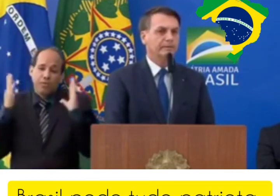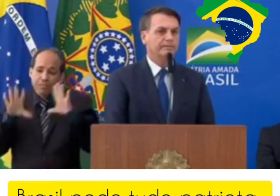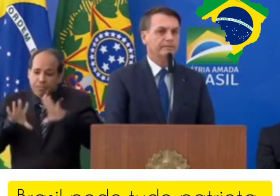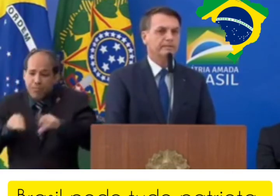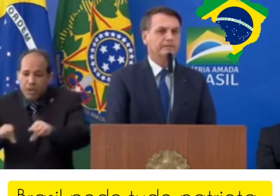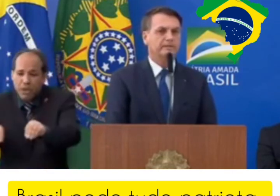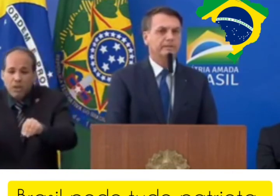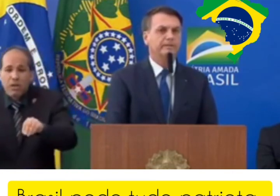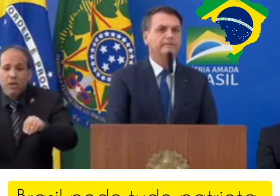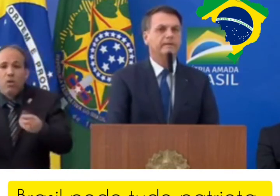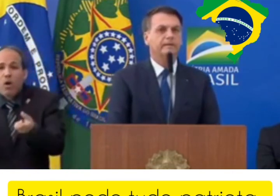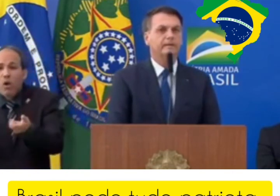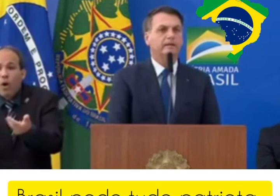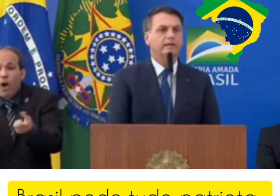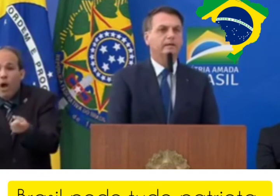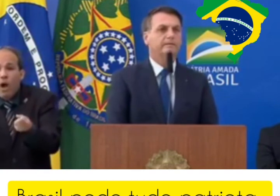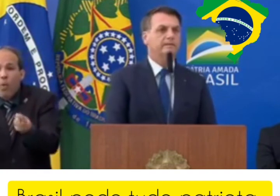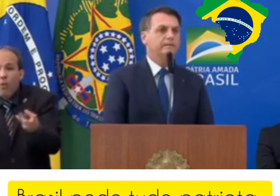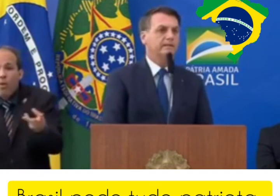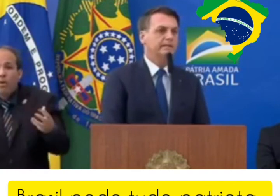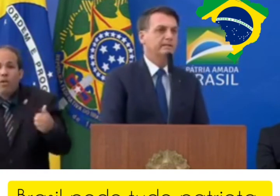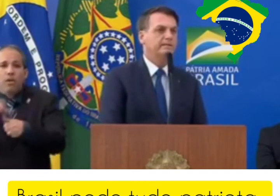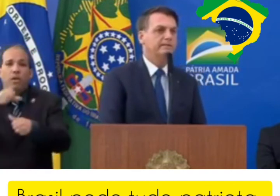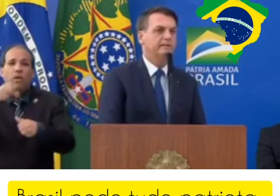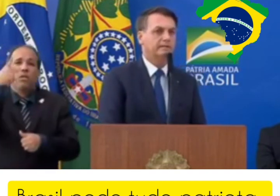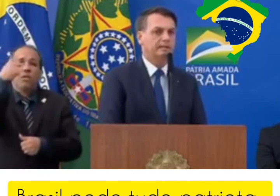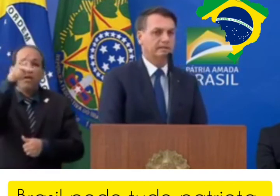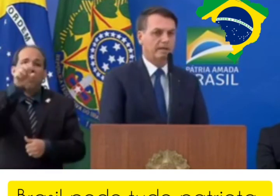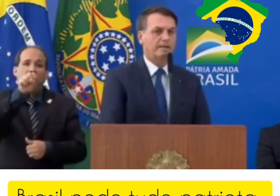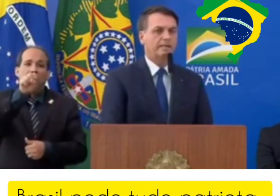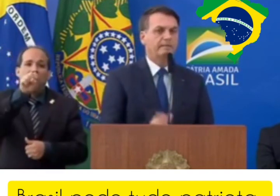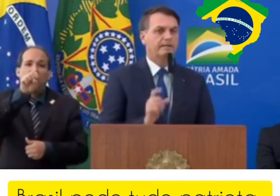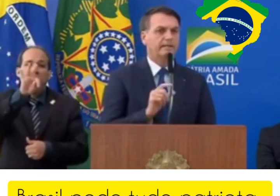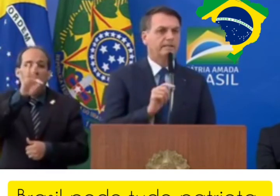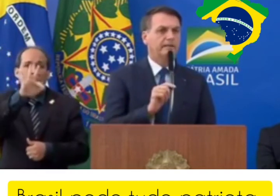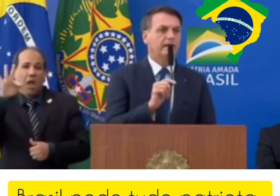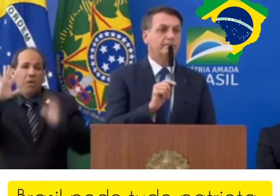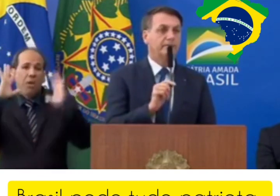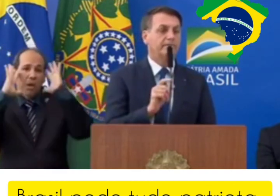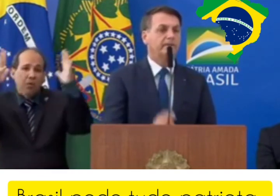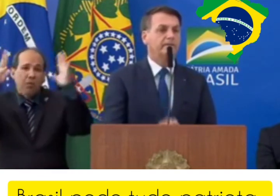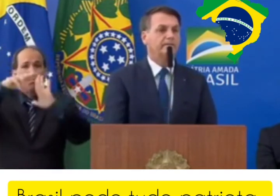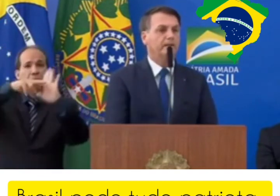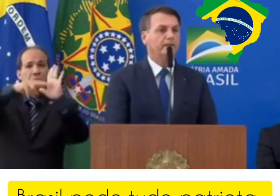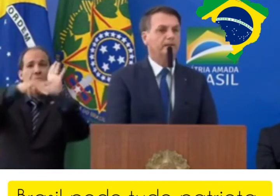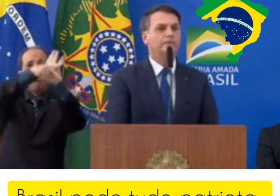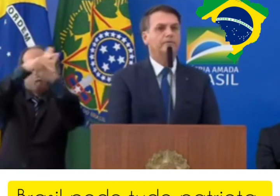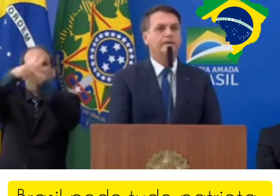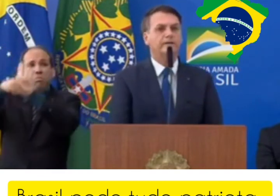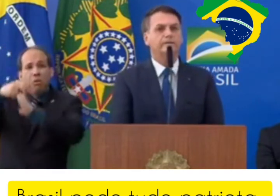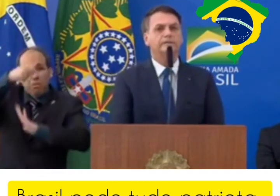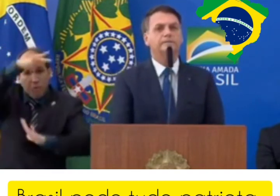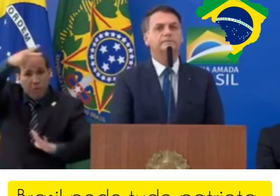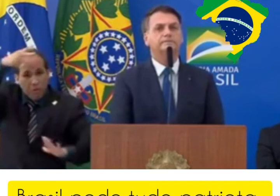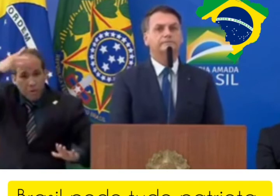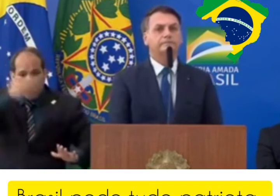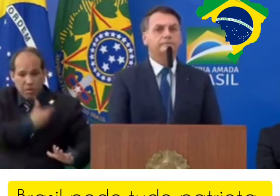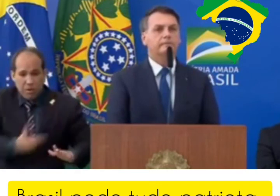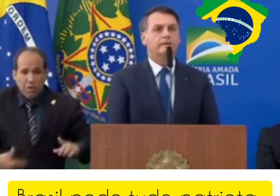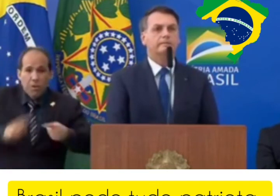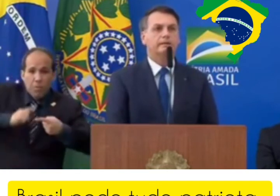porque o Supremo decidiu que as medidas restritivas que têm que ser respeitadas são aquelas de prefeitos e